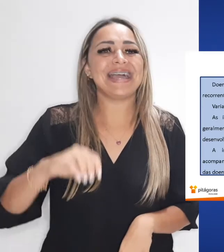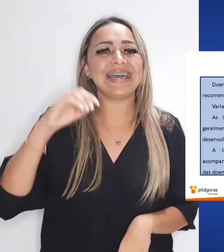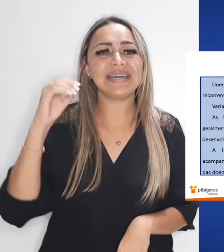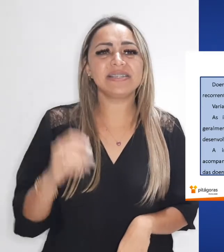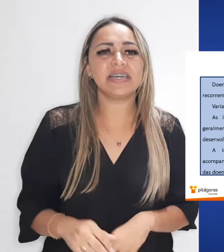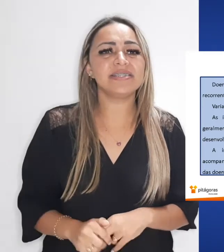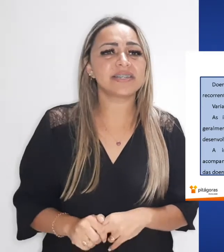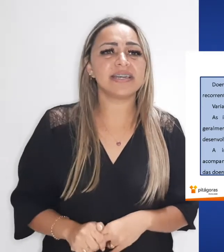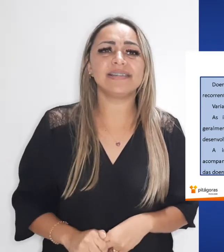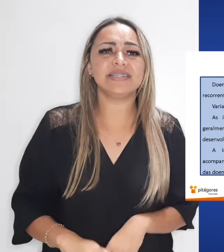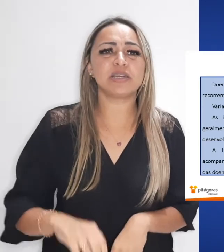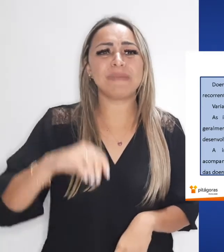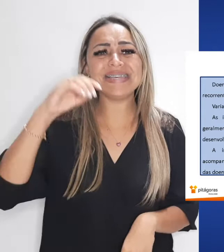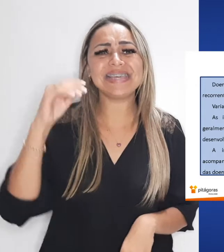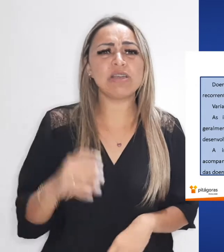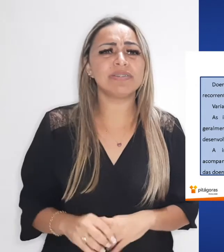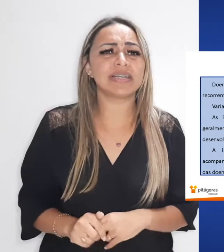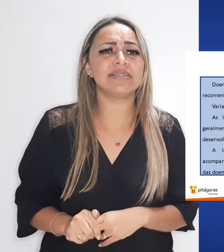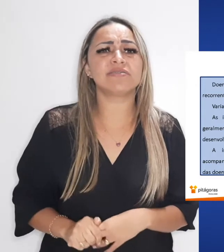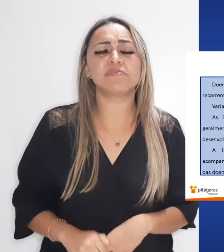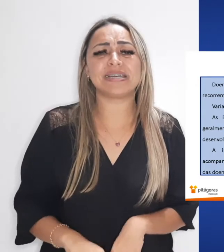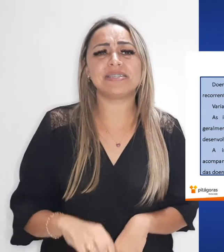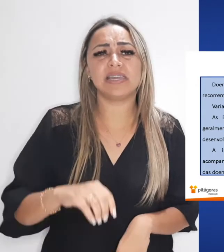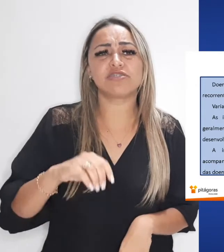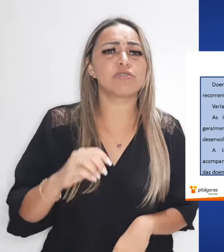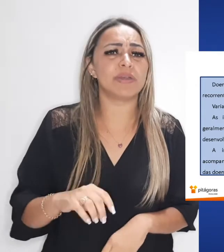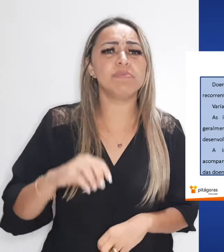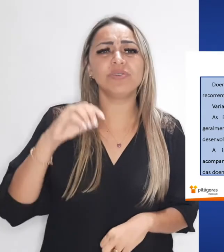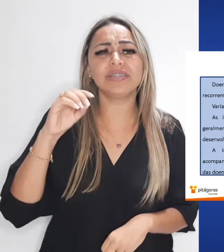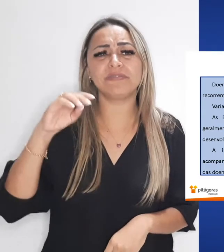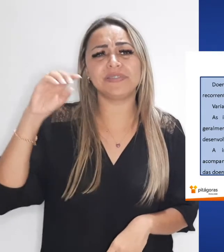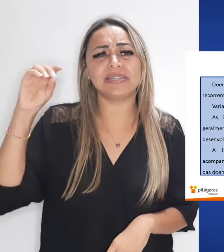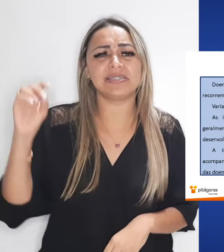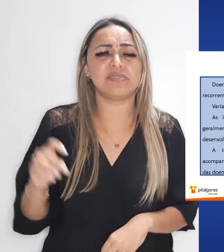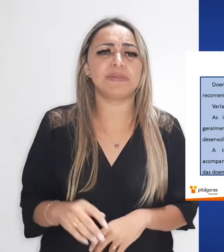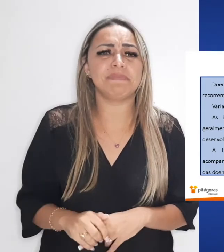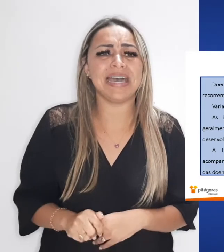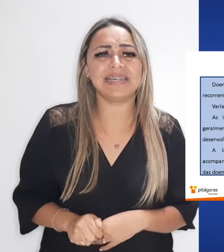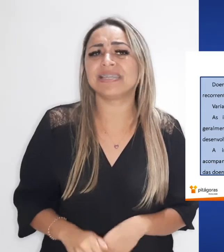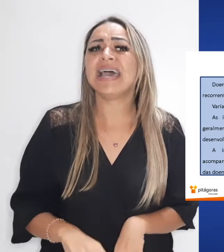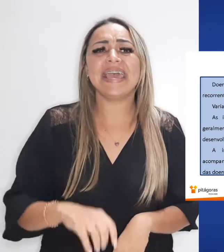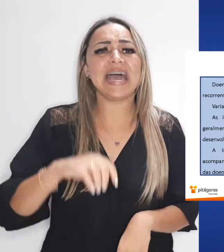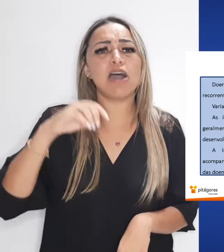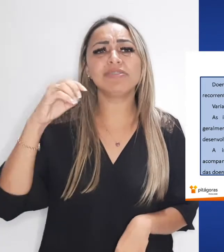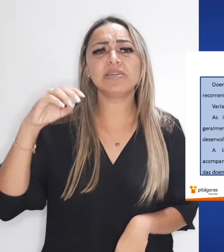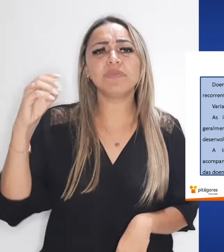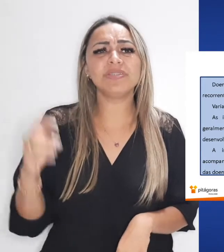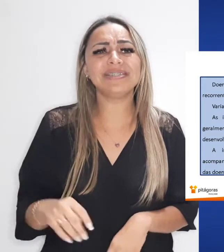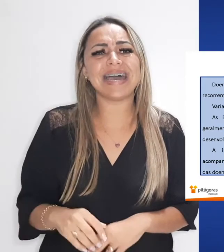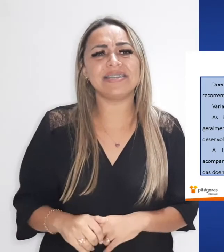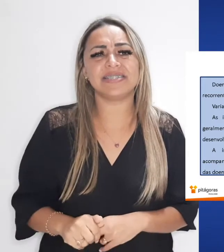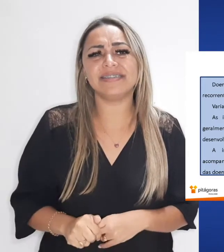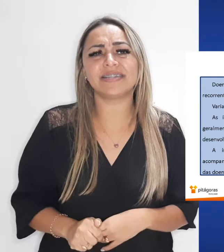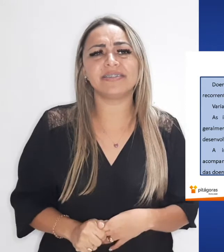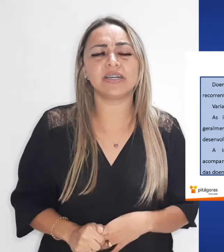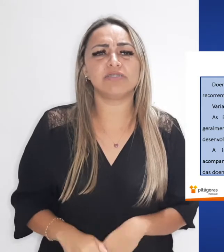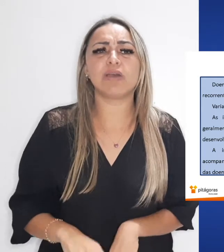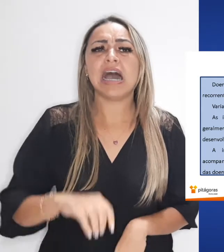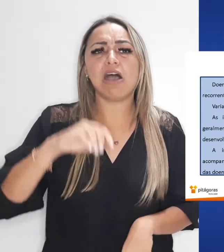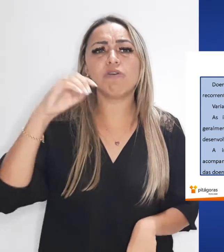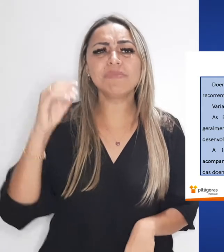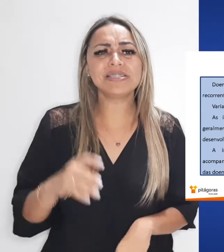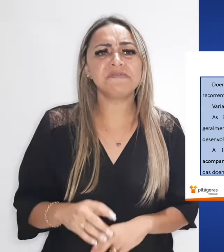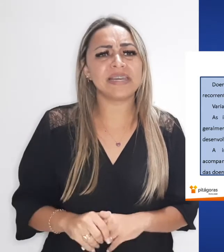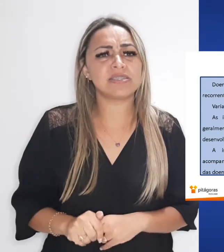repetição, a característica clínica mais encontrada nos pacientes com imunodeficiências primárias é a autoimunidade.